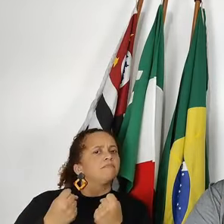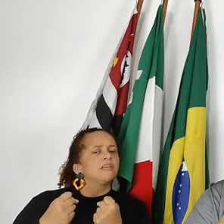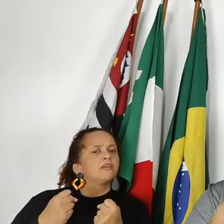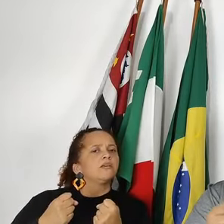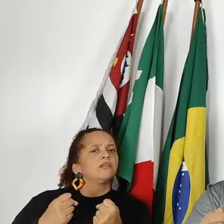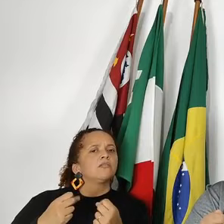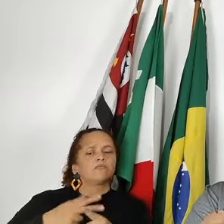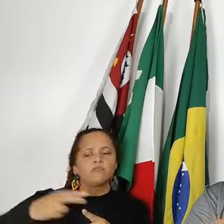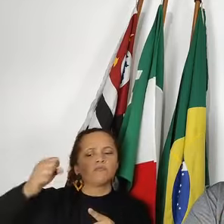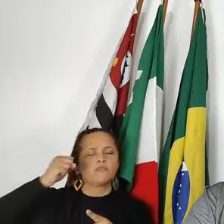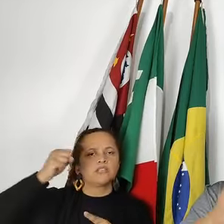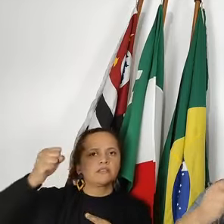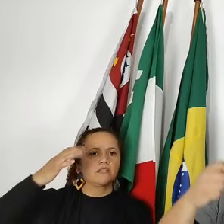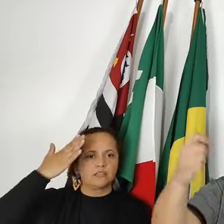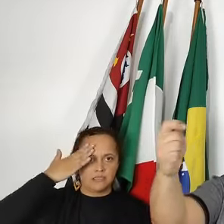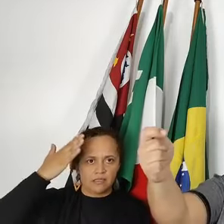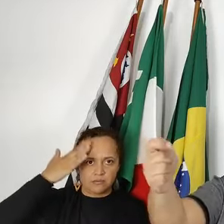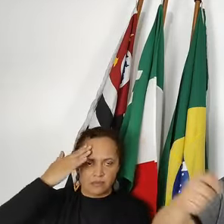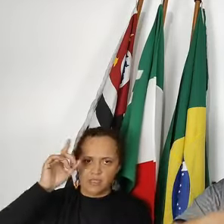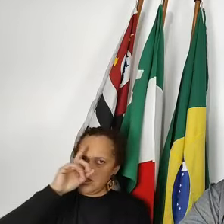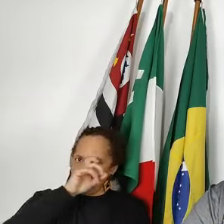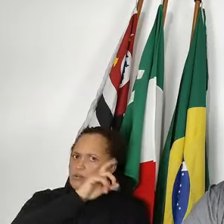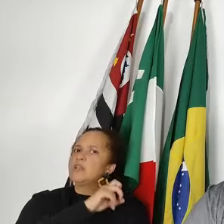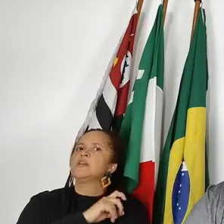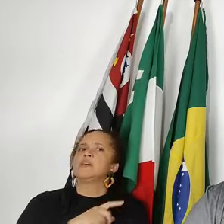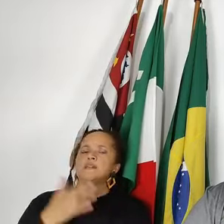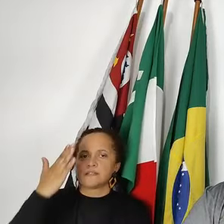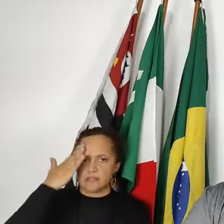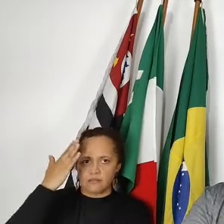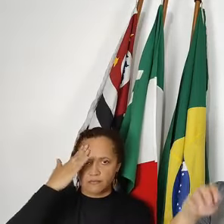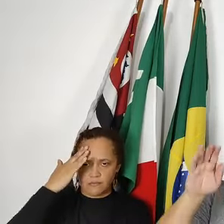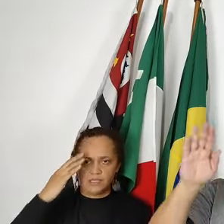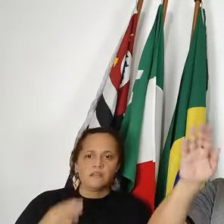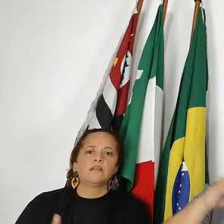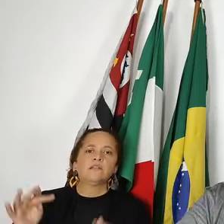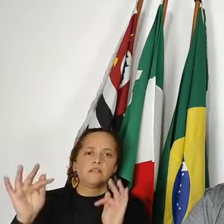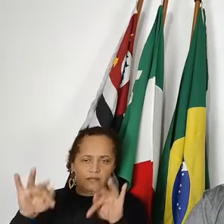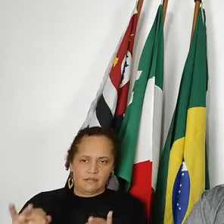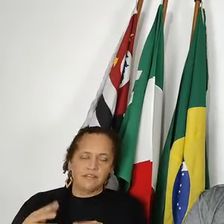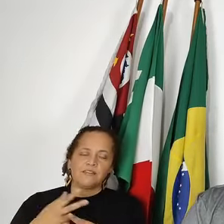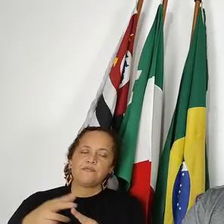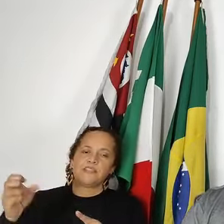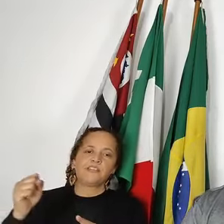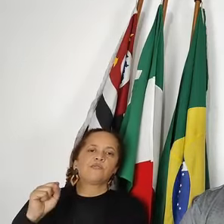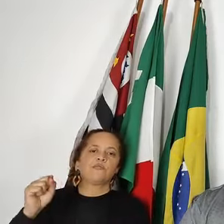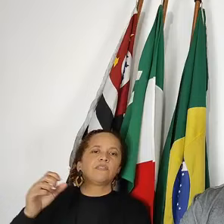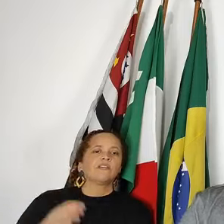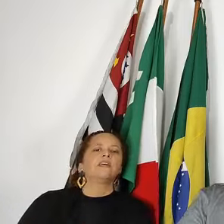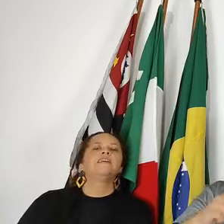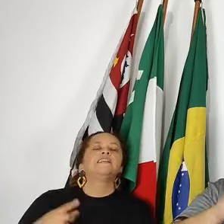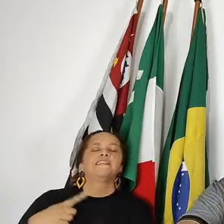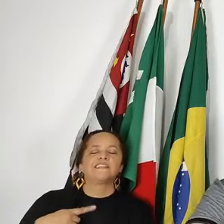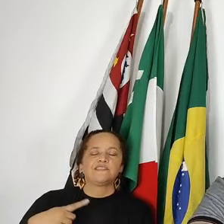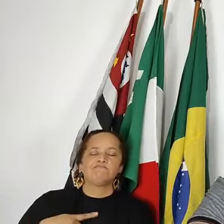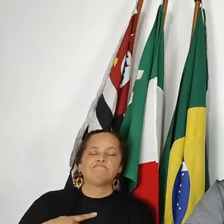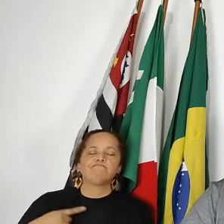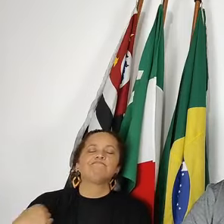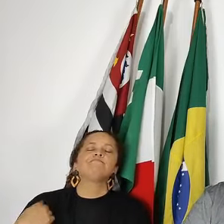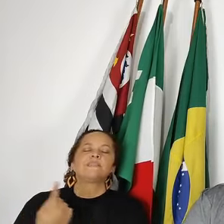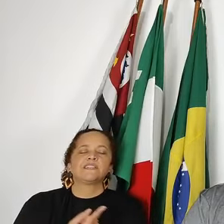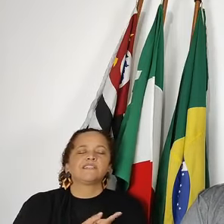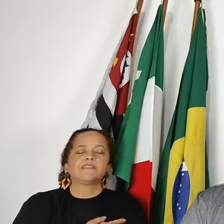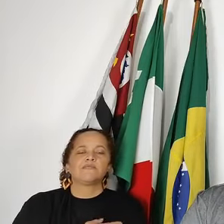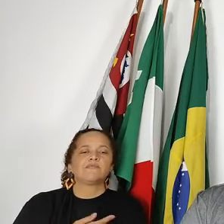vencedores. Nós sabemos a dificuldade, mas sabemos que o fim, a vitória é certa, porque nós servimos o Deus Todo-Poderoso, o Deus que não